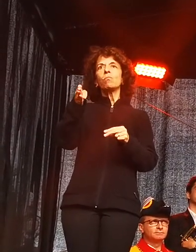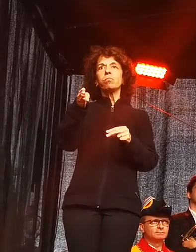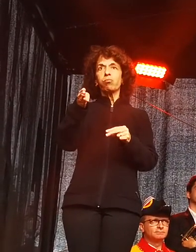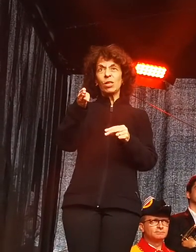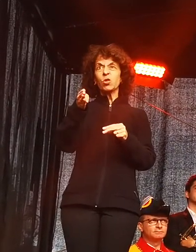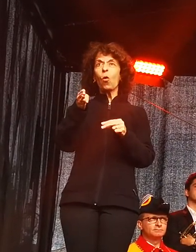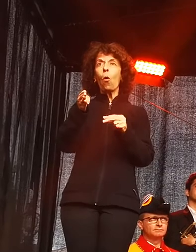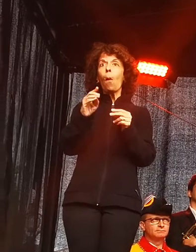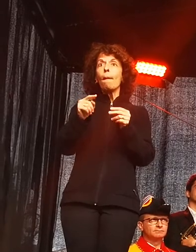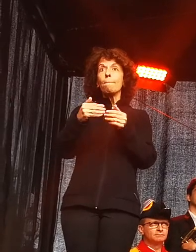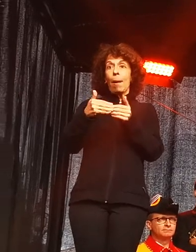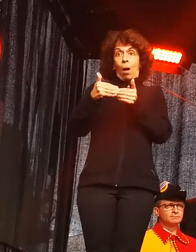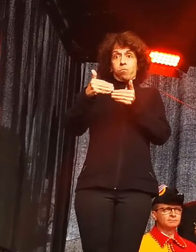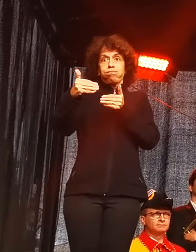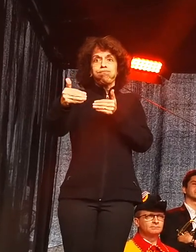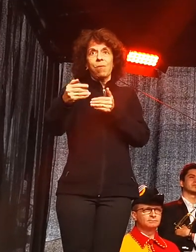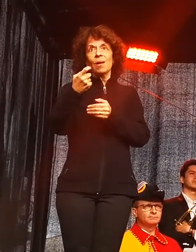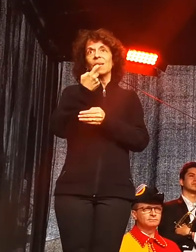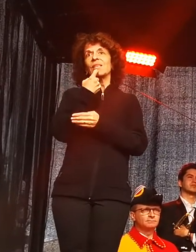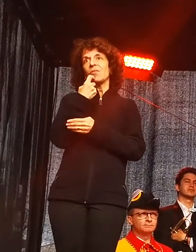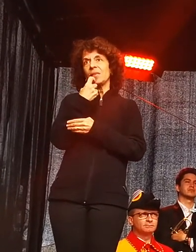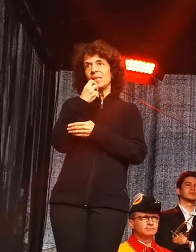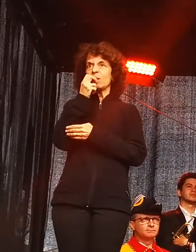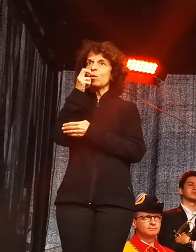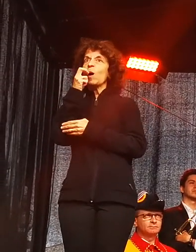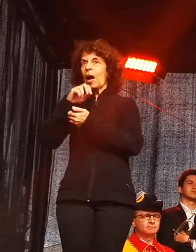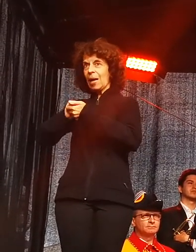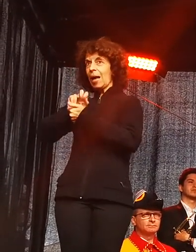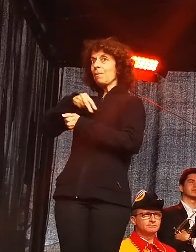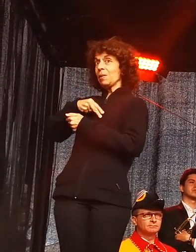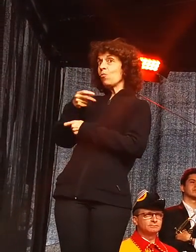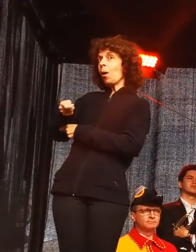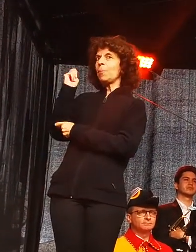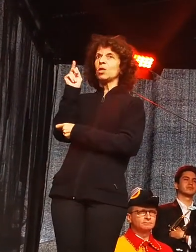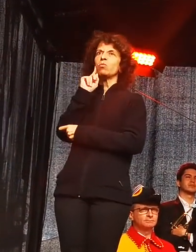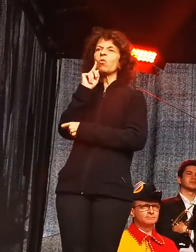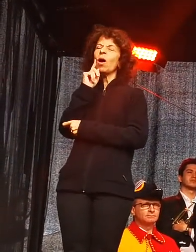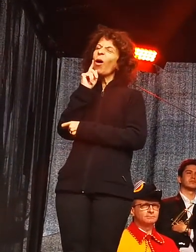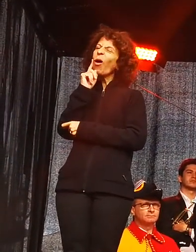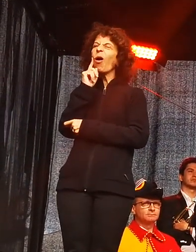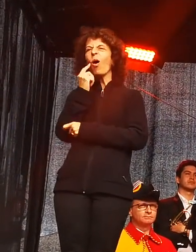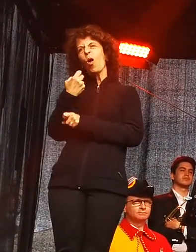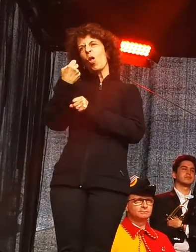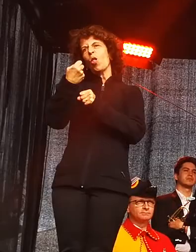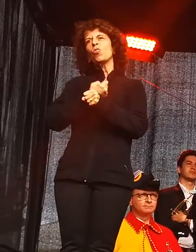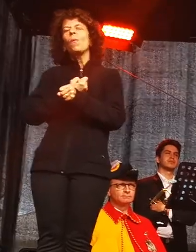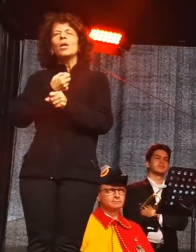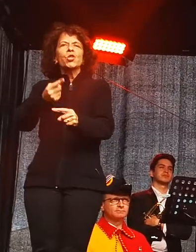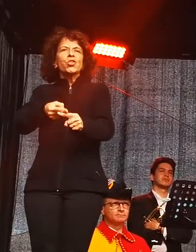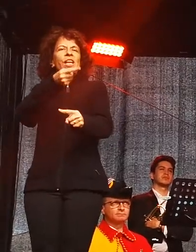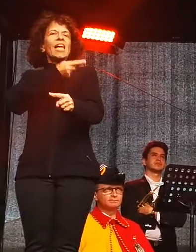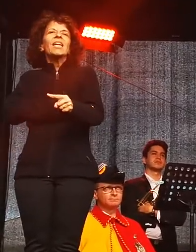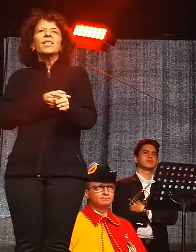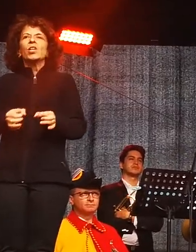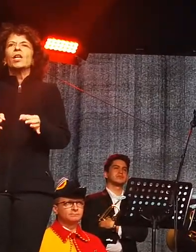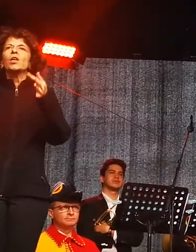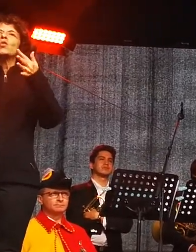notamment les perches. Et ceux qui sont pleins, c'était notamment certains amis pêcheurs qui trouvaient peut-être qu'on était allé trop loin dans